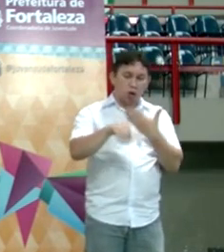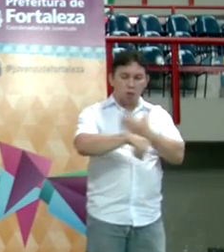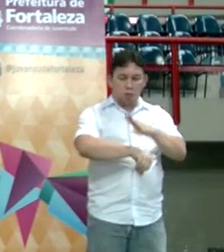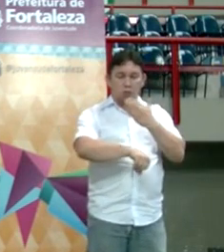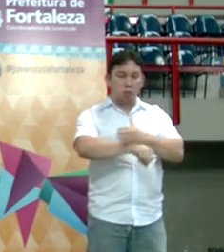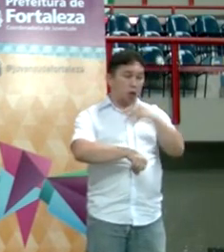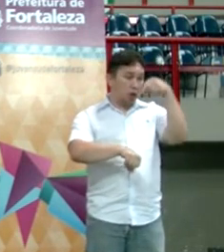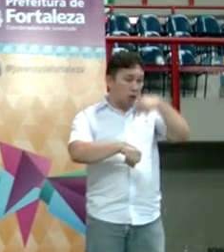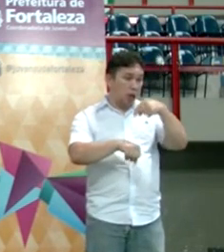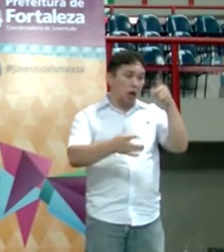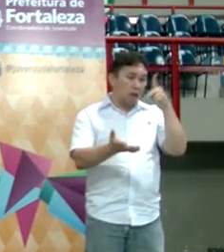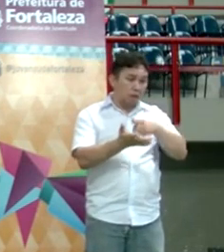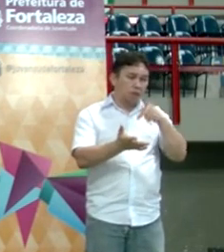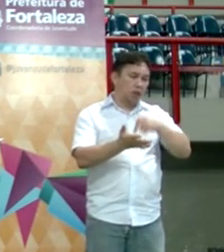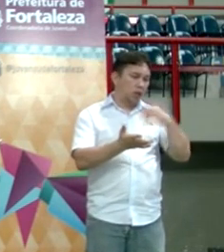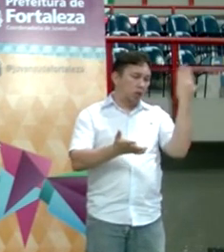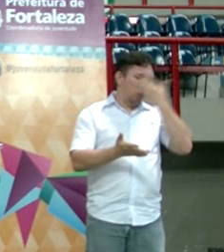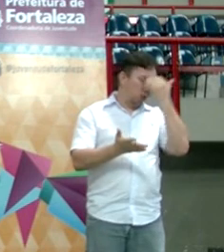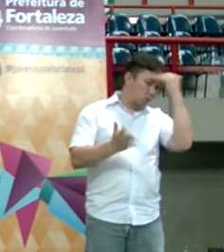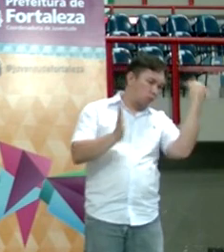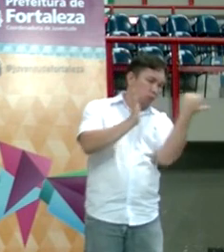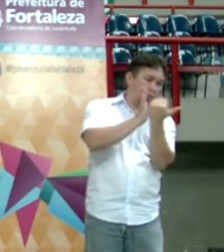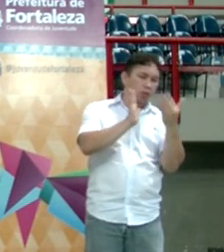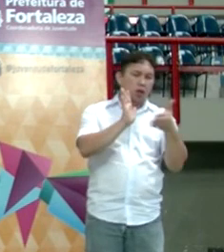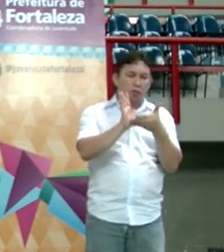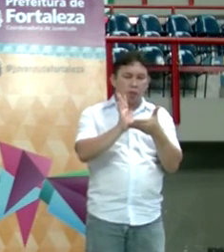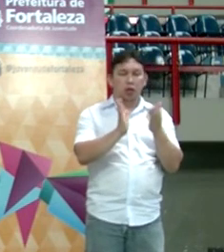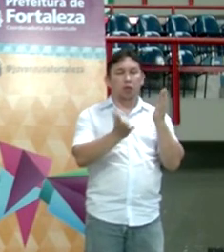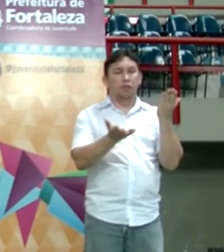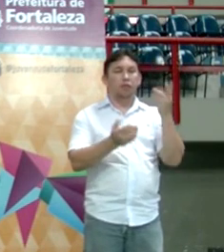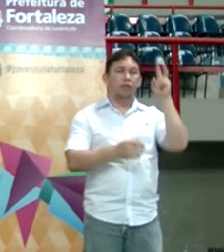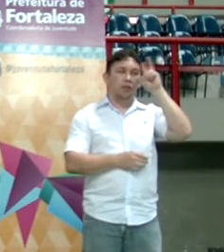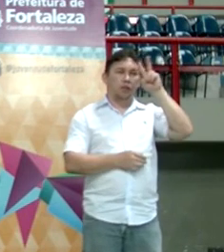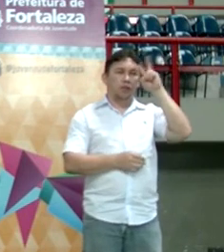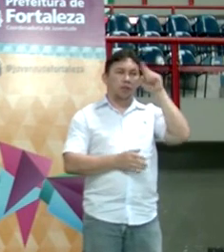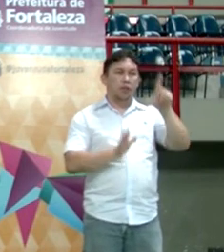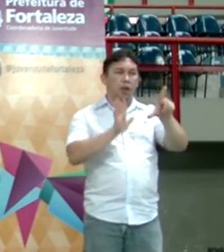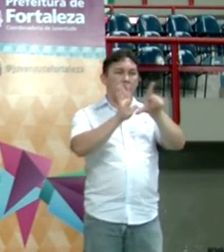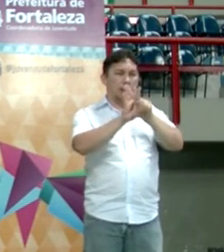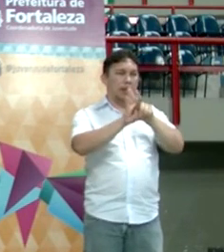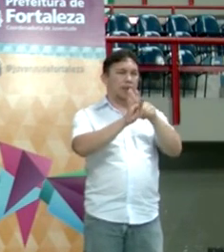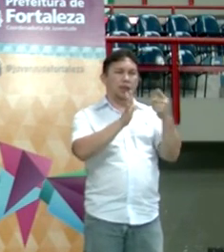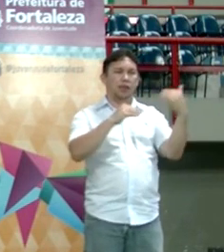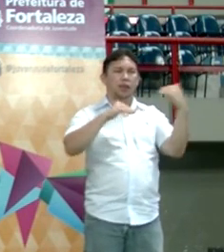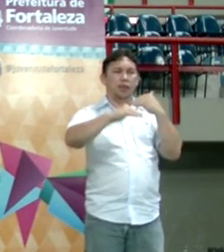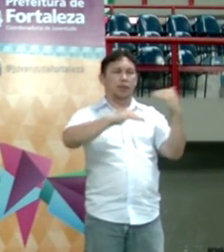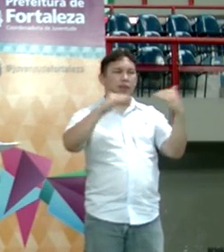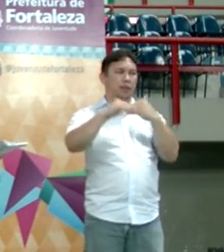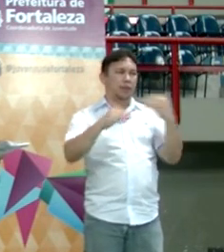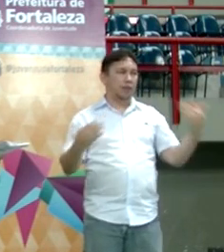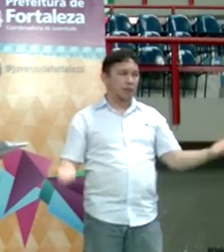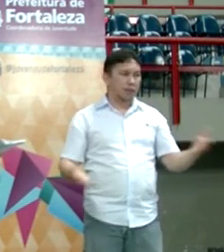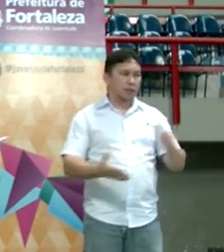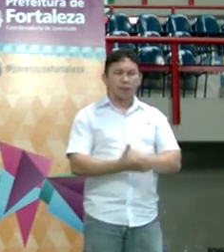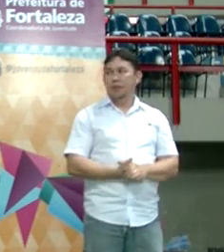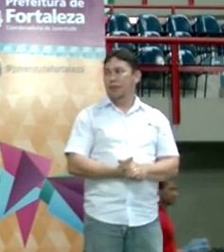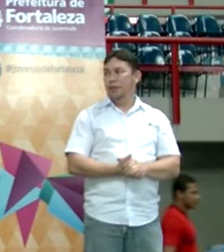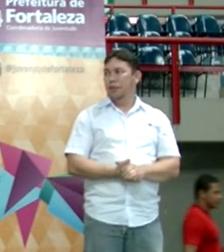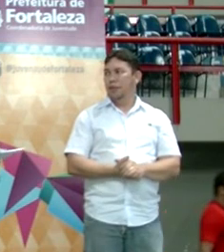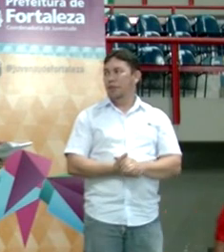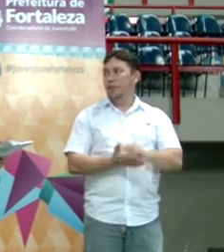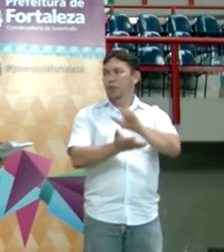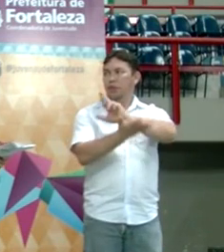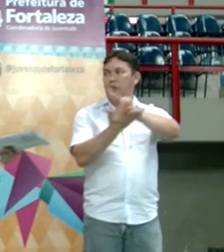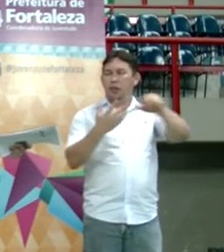prática o que ela quer que seja realizado. Vamos lembrar, por exemplo, as leis de trânsito. Tá? Tem